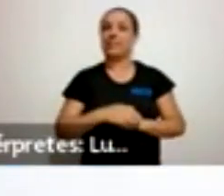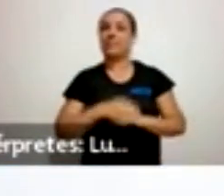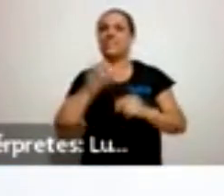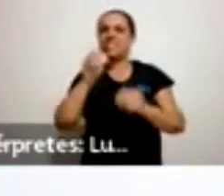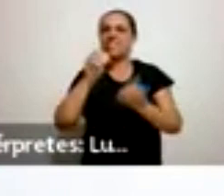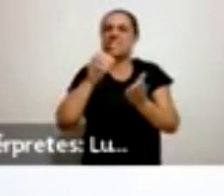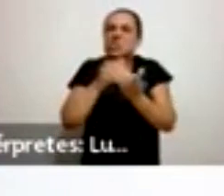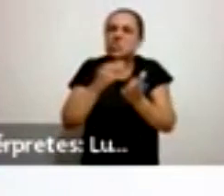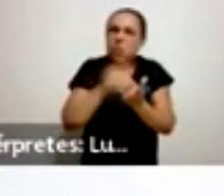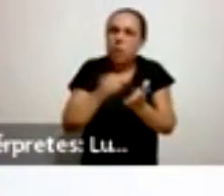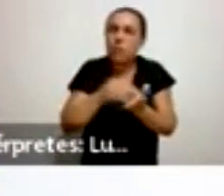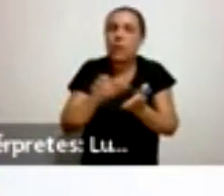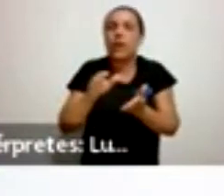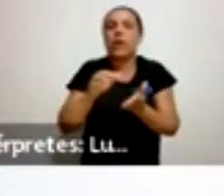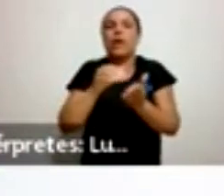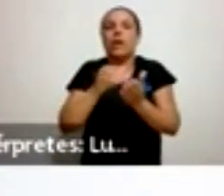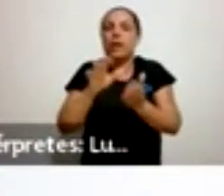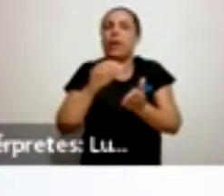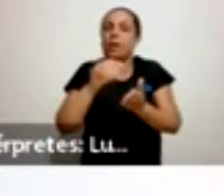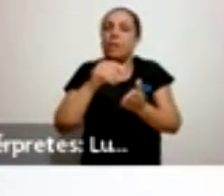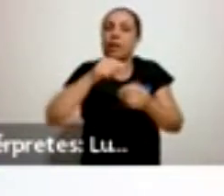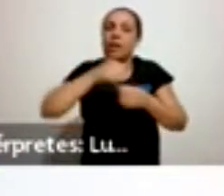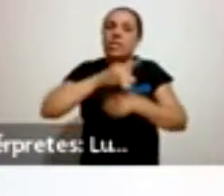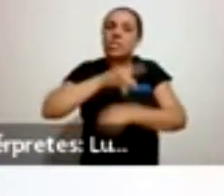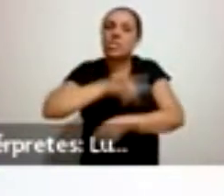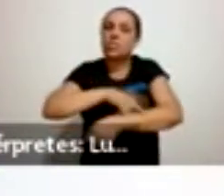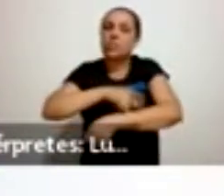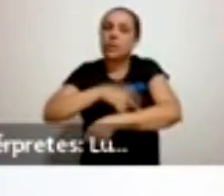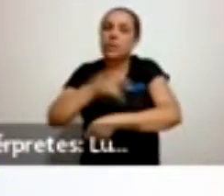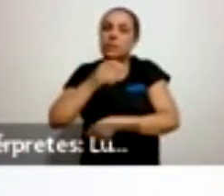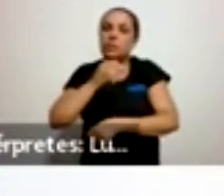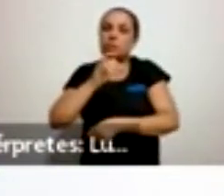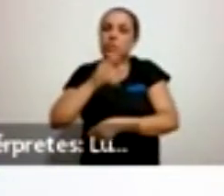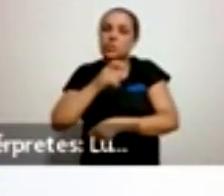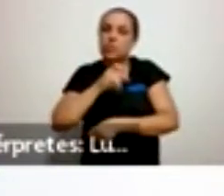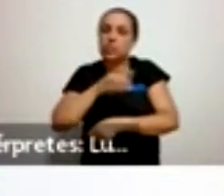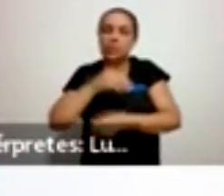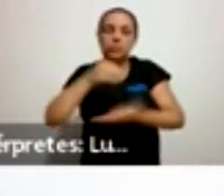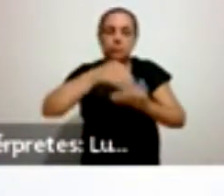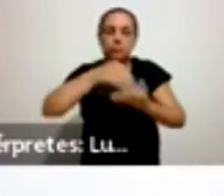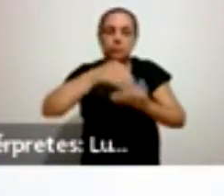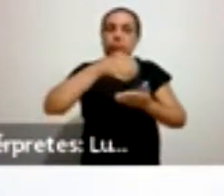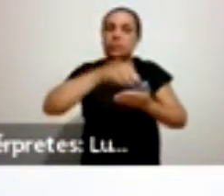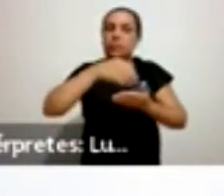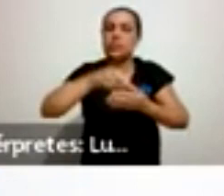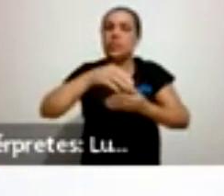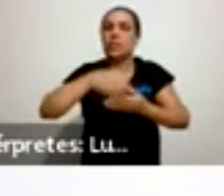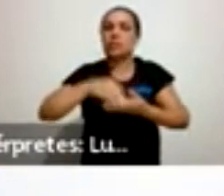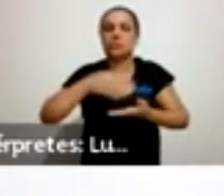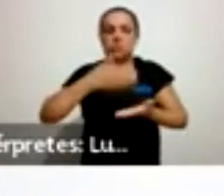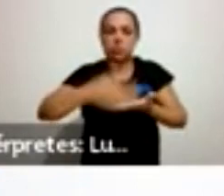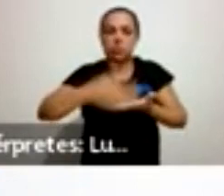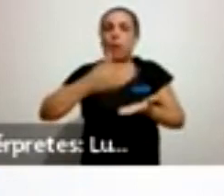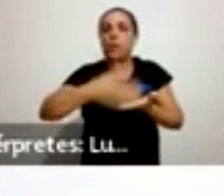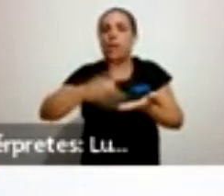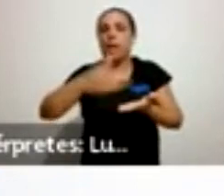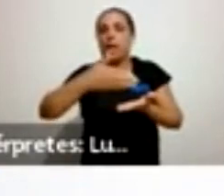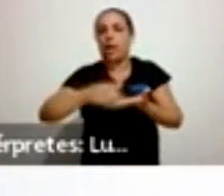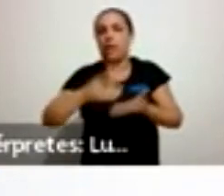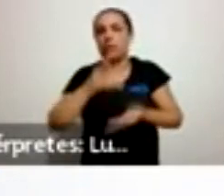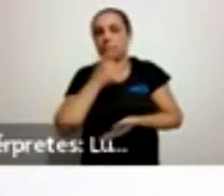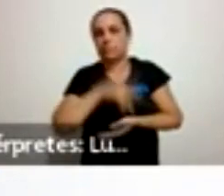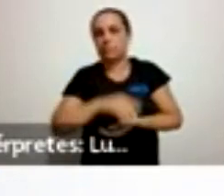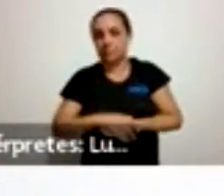Então, observe que a água ela faz 70% do nosso corpo. O nosso corpo ele é composto de água,